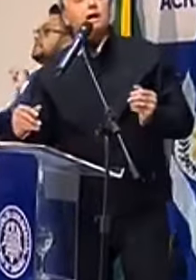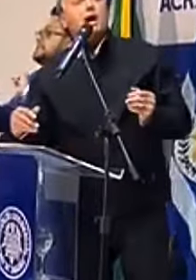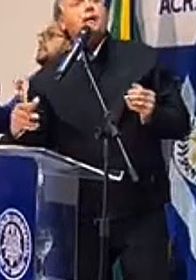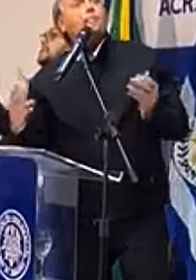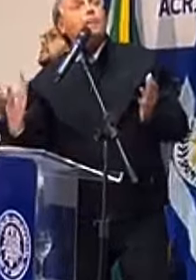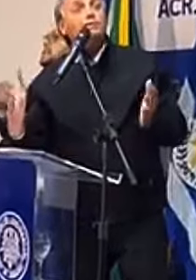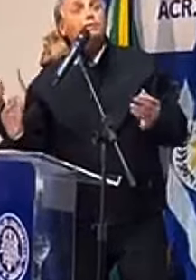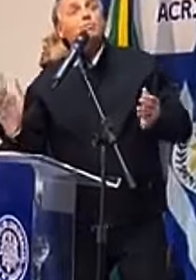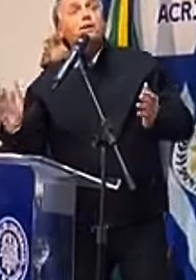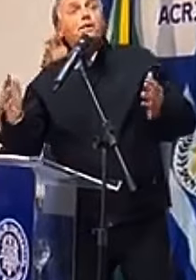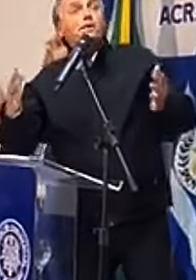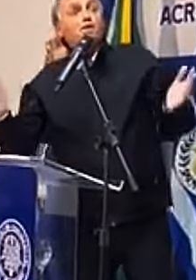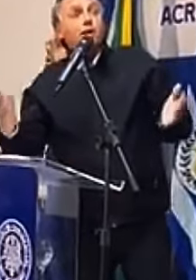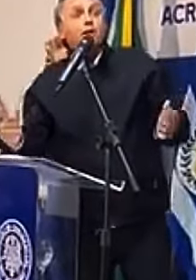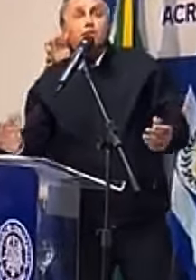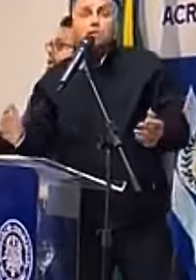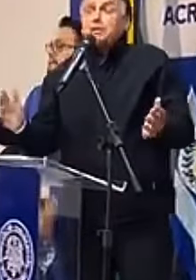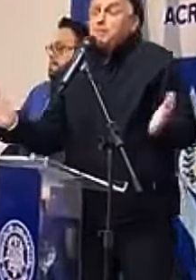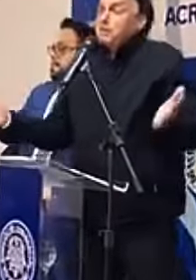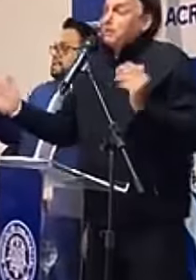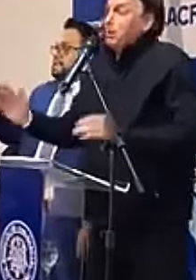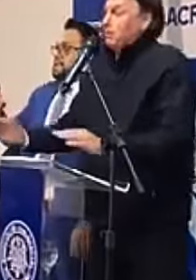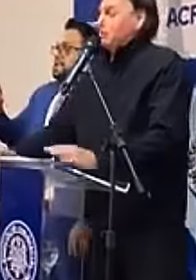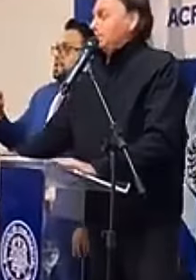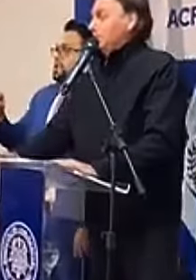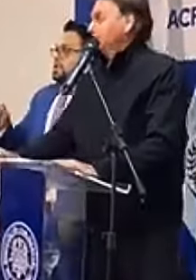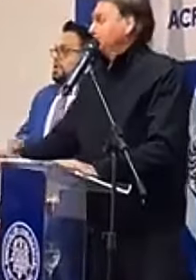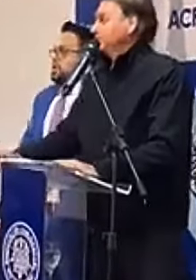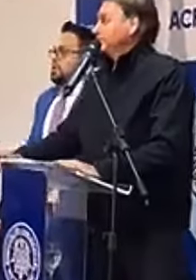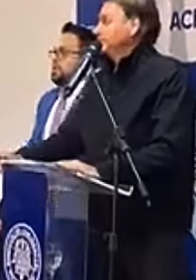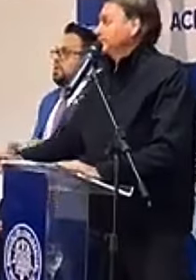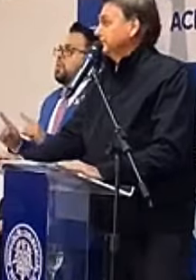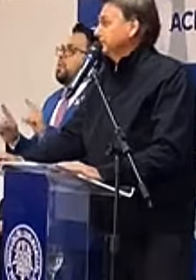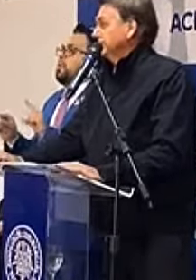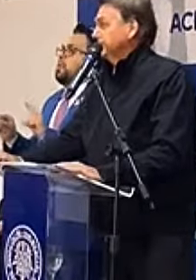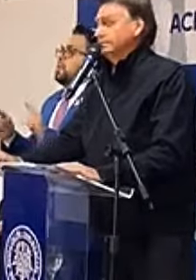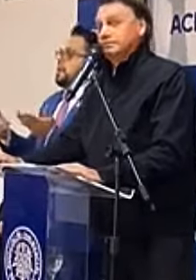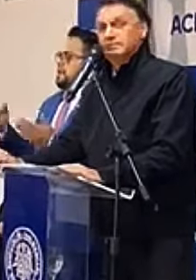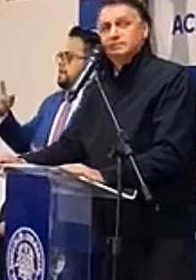excluírem a página do PCO. O que é PCO, meu Deus do céu?